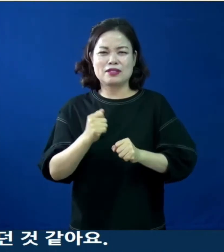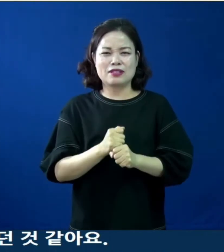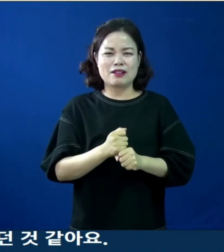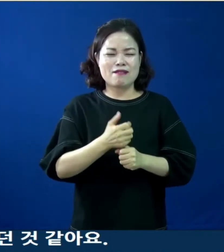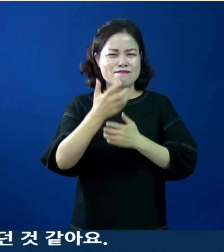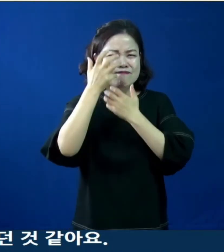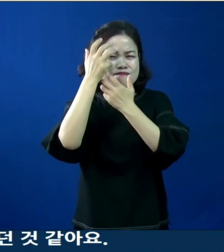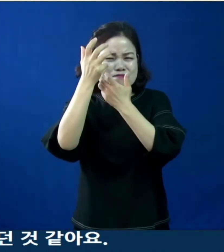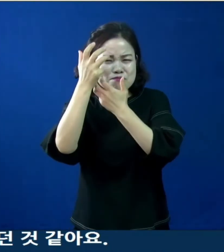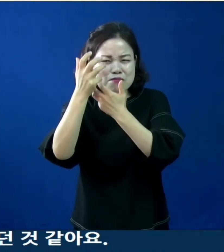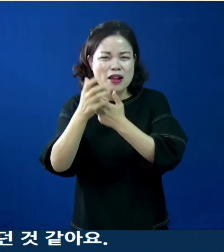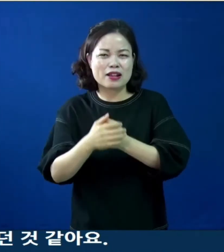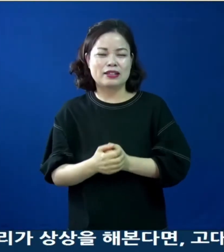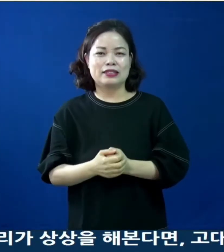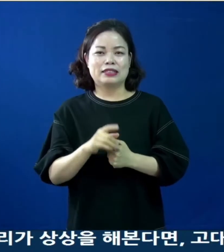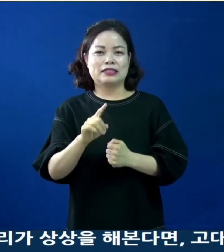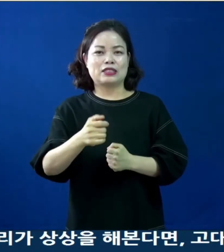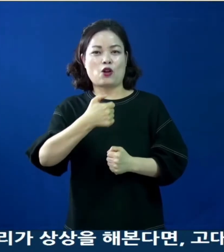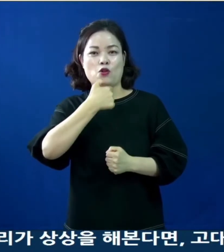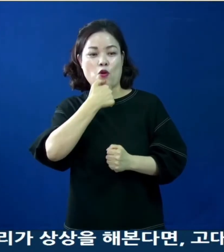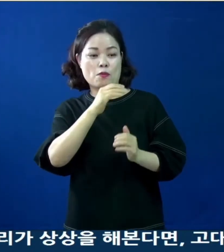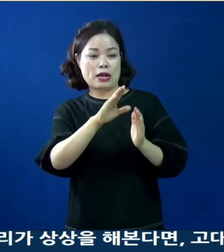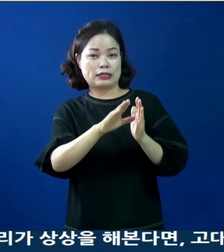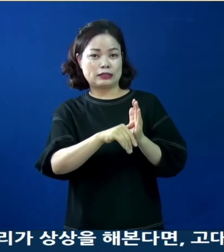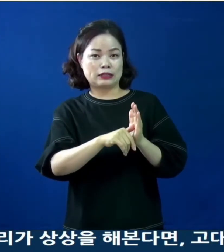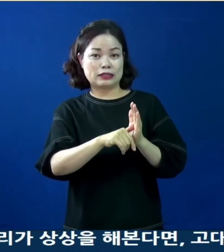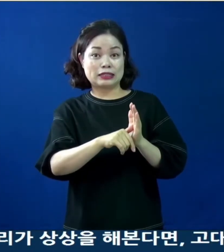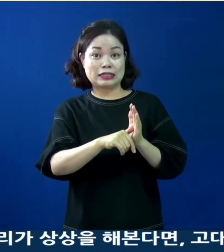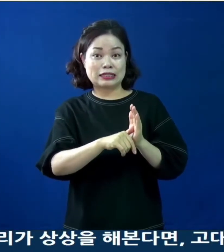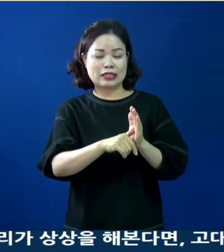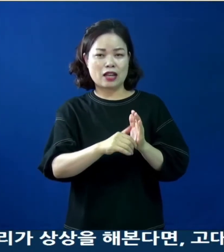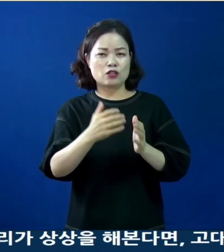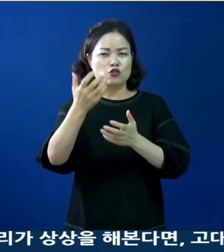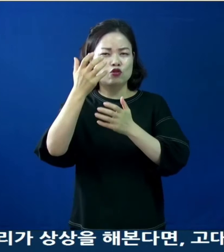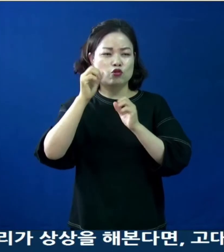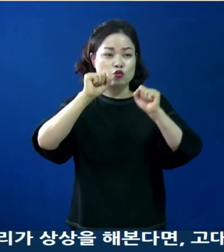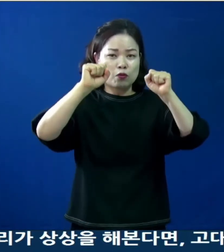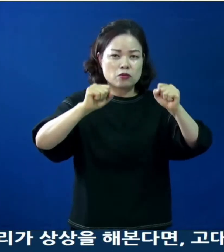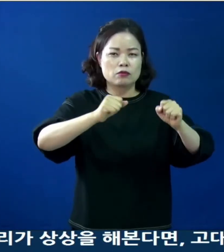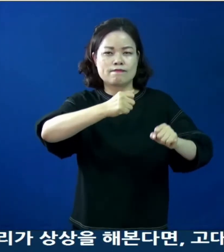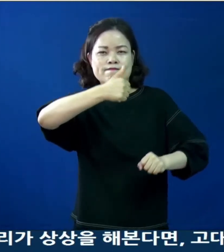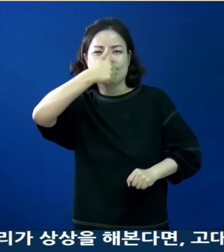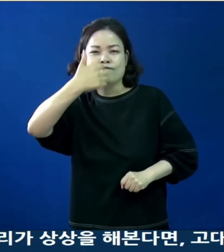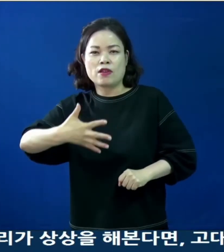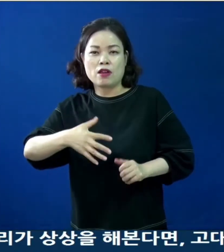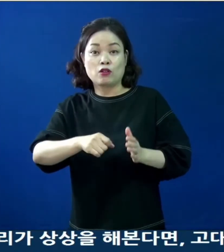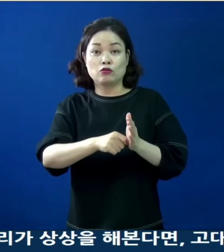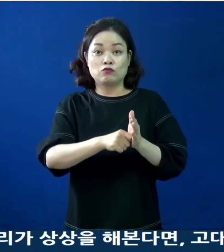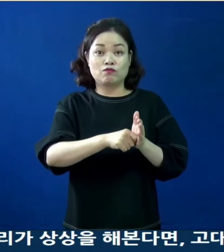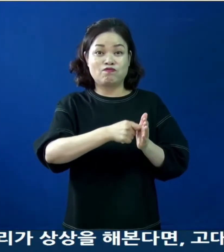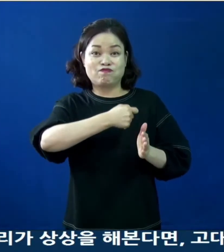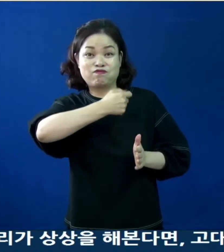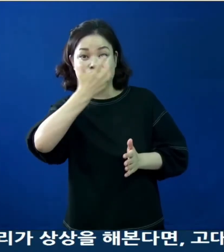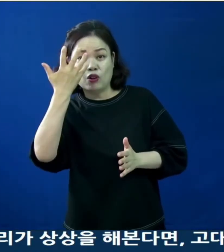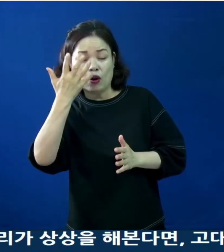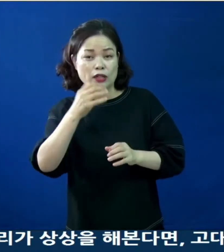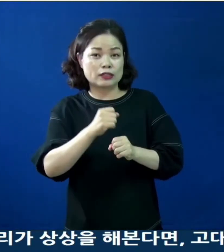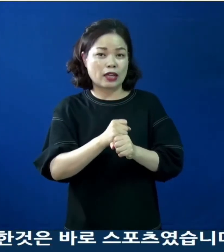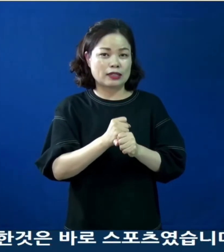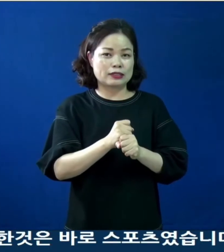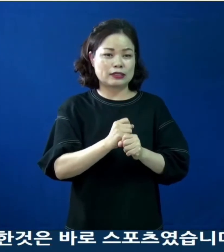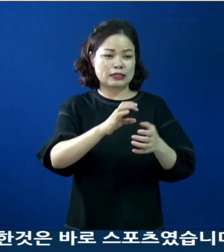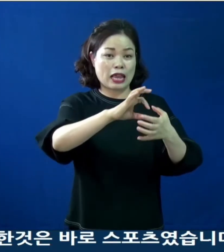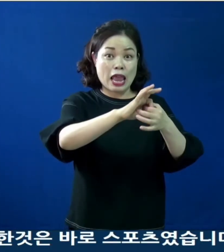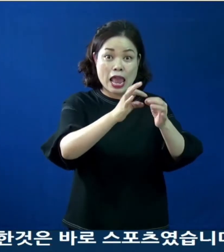난리죠. 근데 이 로마 시대 때 그 스포츠가 그렇게 유행했거든요. 그러다 보니까 이 헬라라는